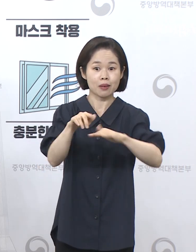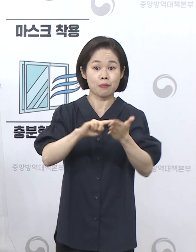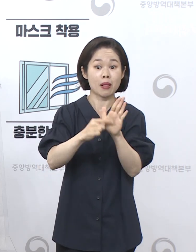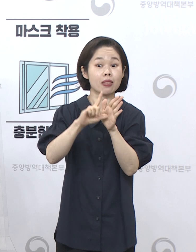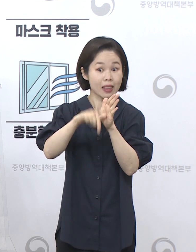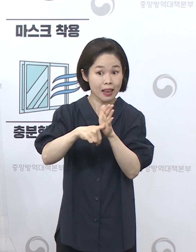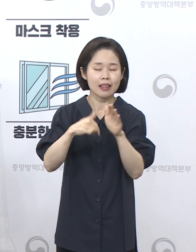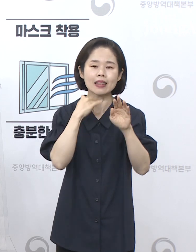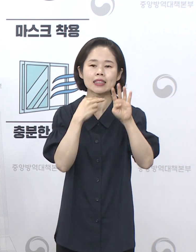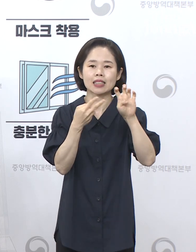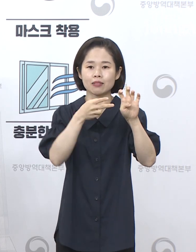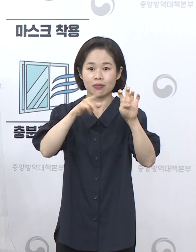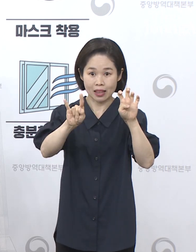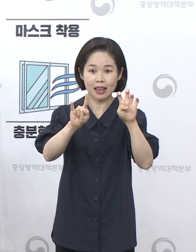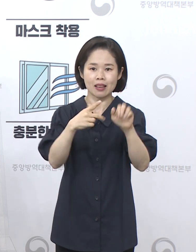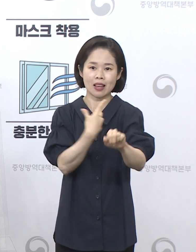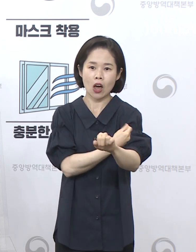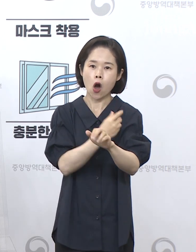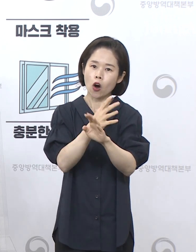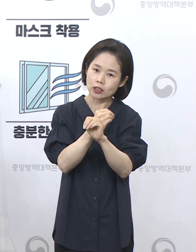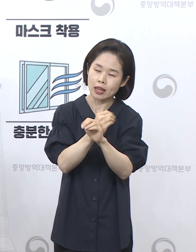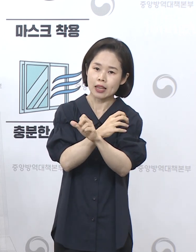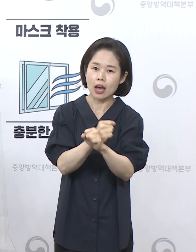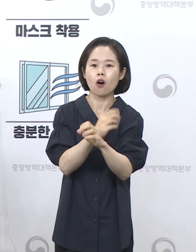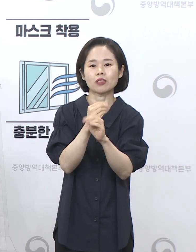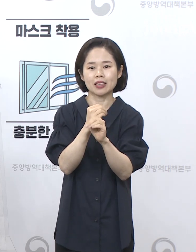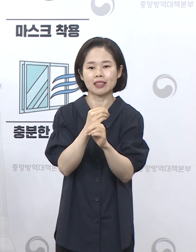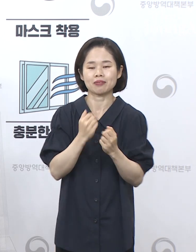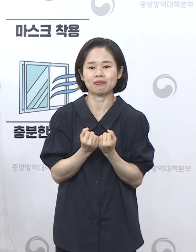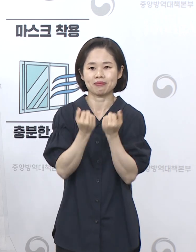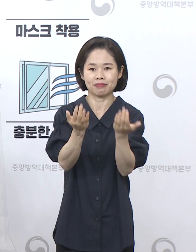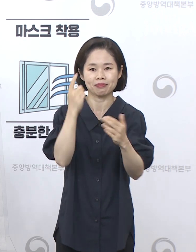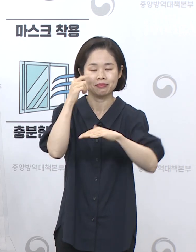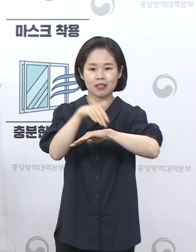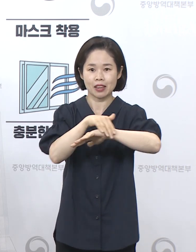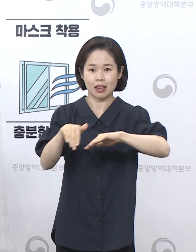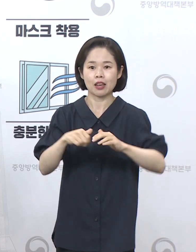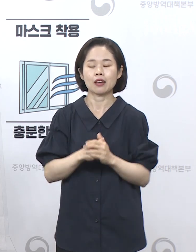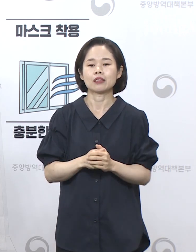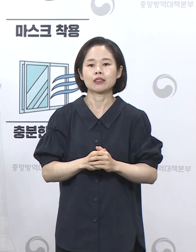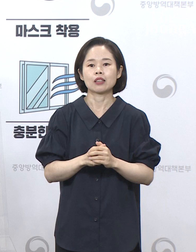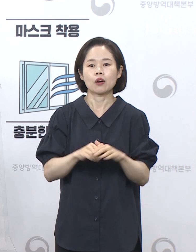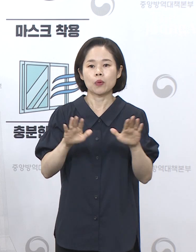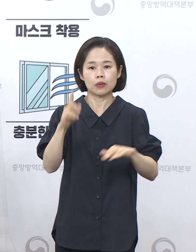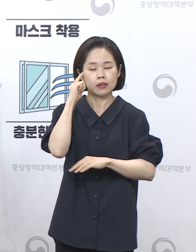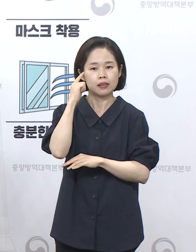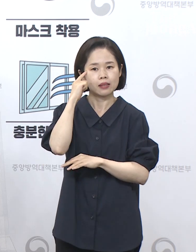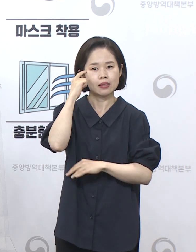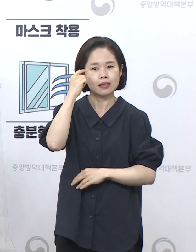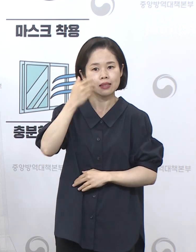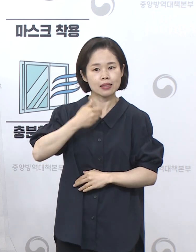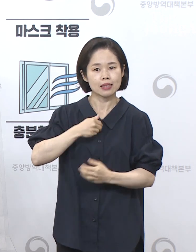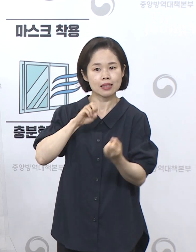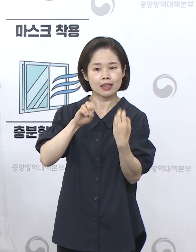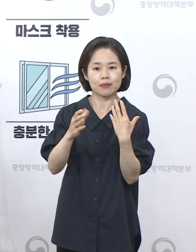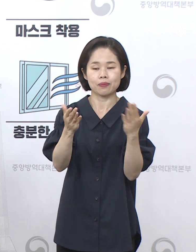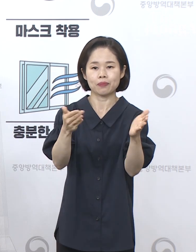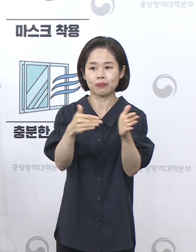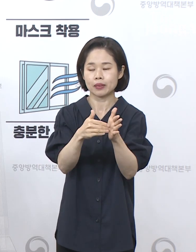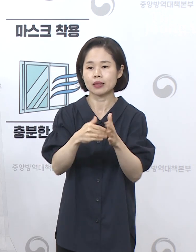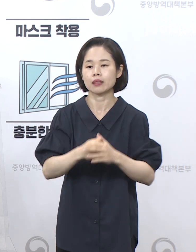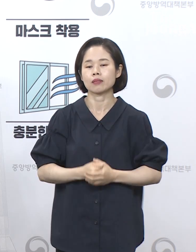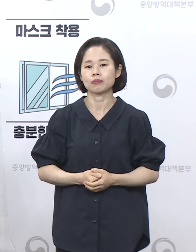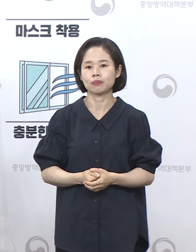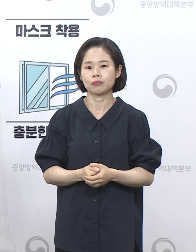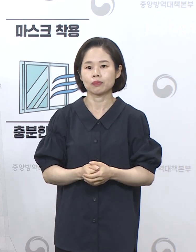하겠습니다. 네. 오늘 질의응답은 이상 마무리하겠습니다. 추가 질문은 위기소통팀과 또 백브리핑을 활용해서 질의